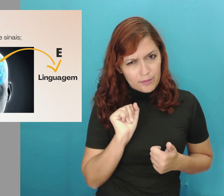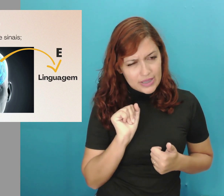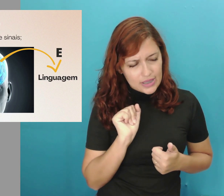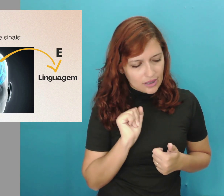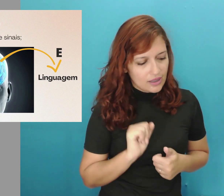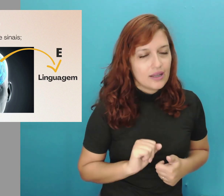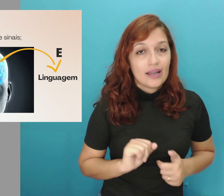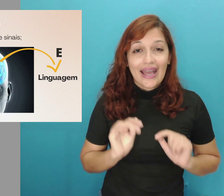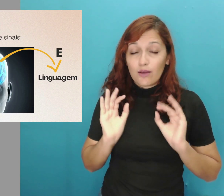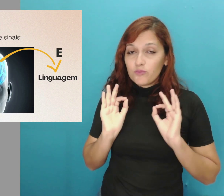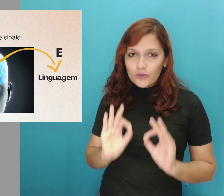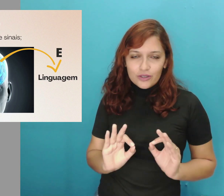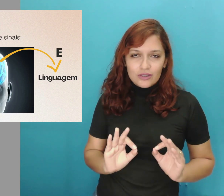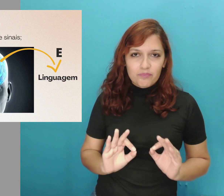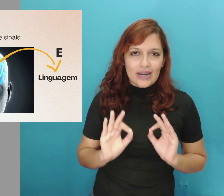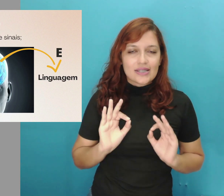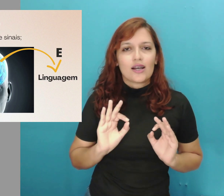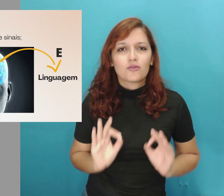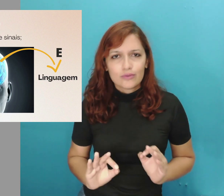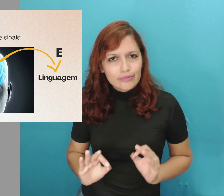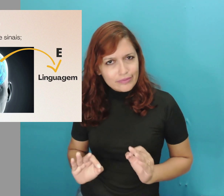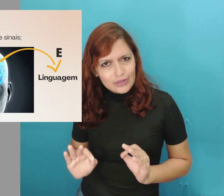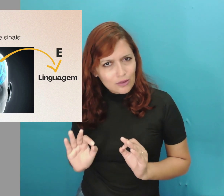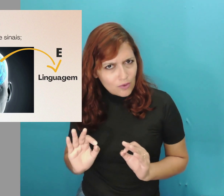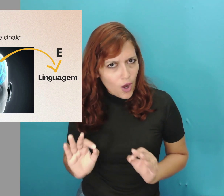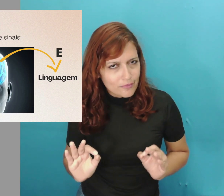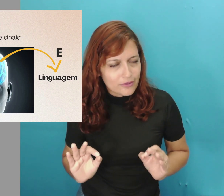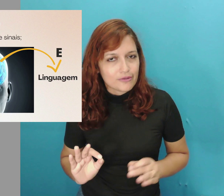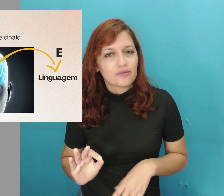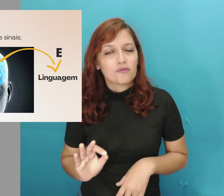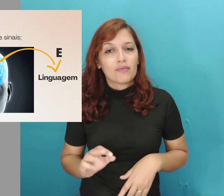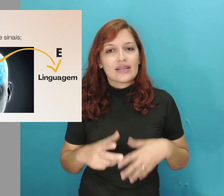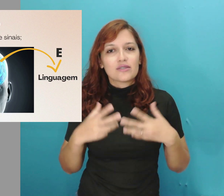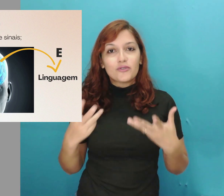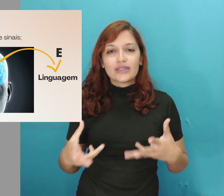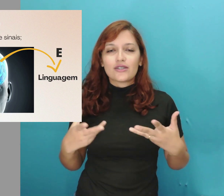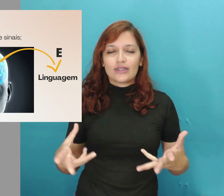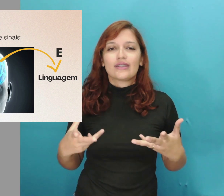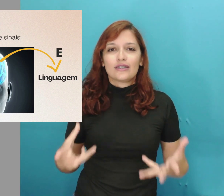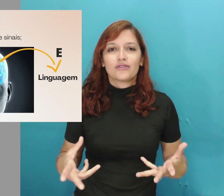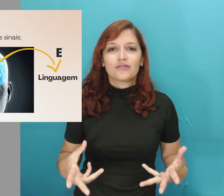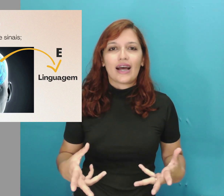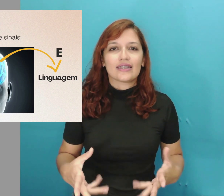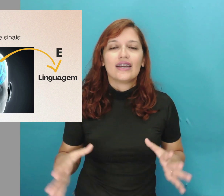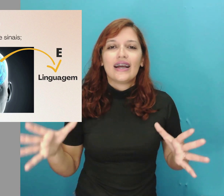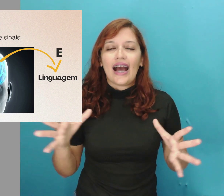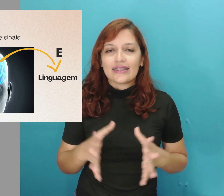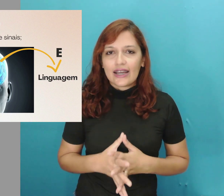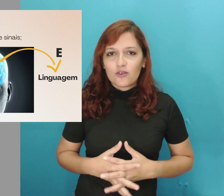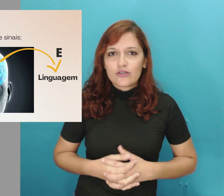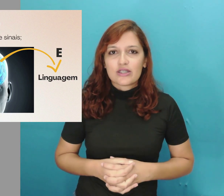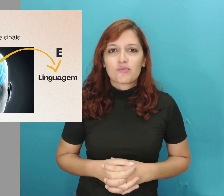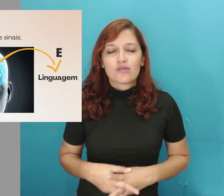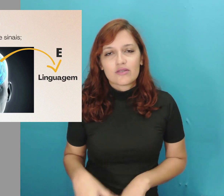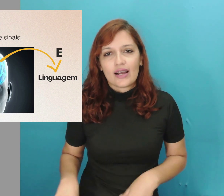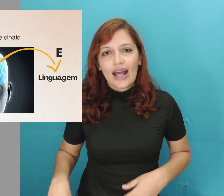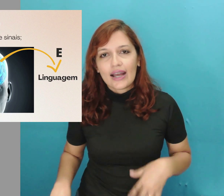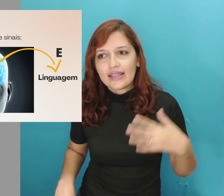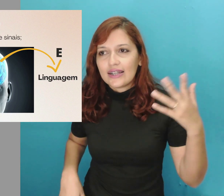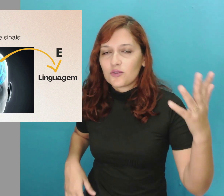cabeça. Parece algo tão óbvio, mas muita gente tem dificuldade. Até hoje as pessoas falam da